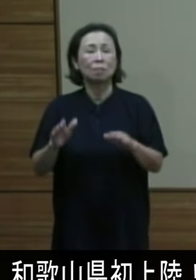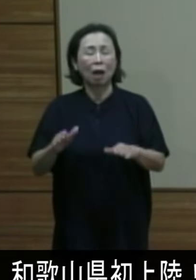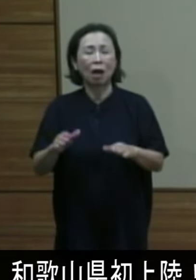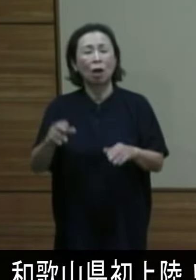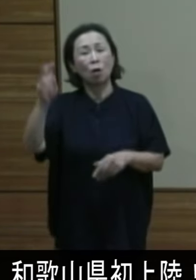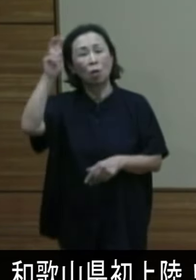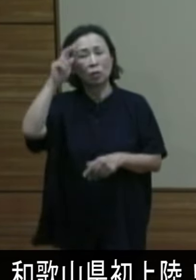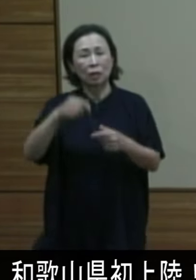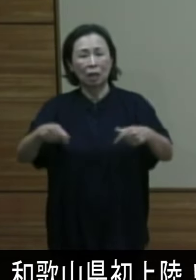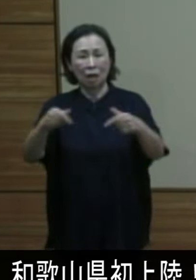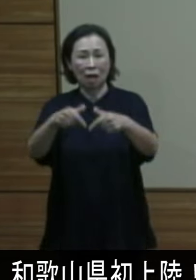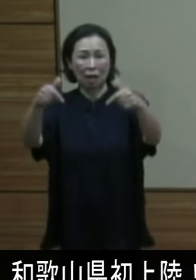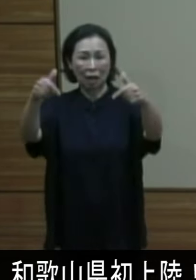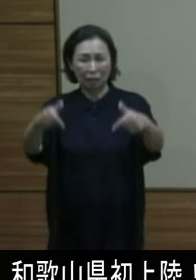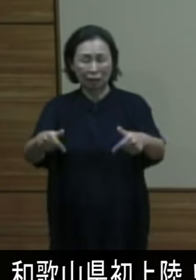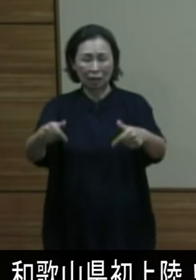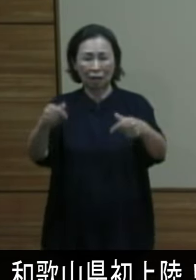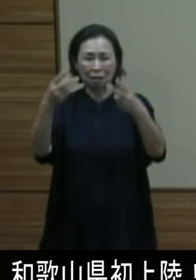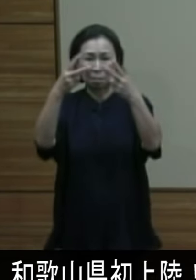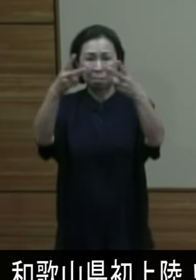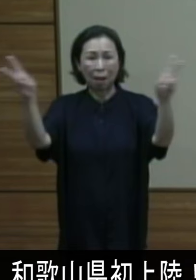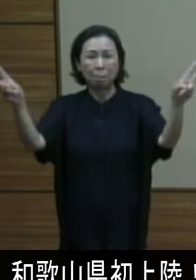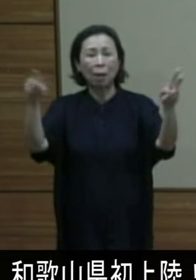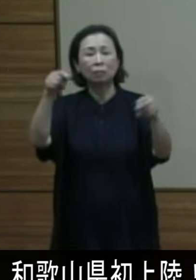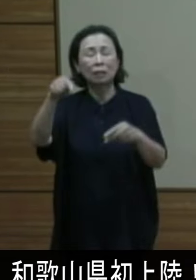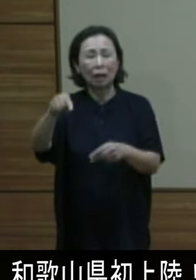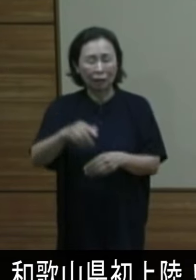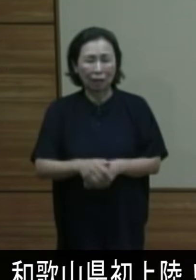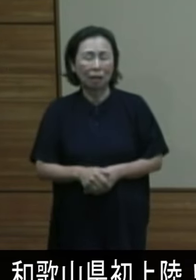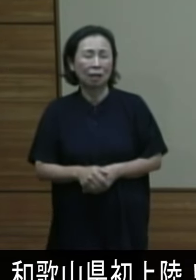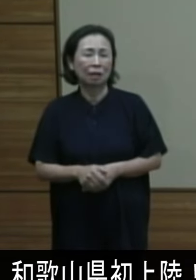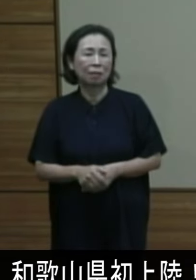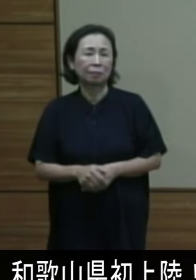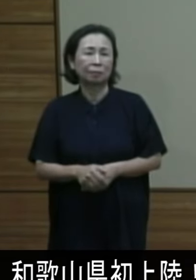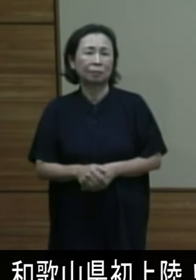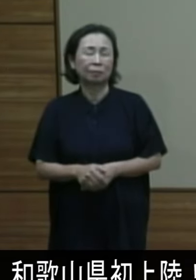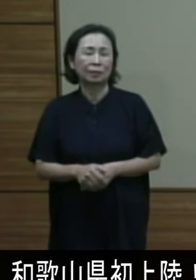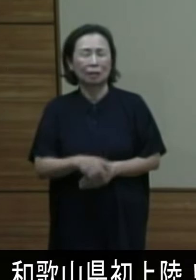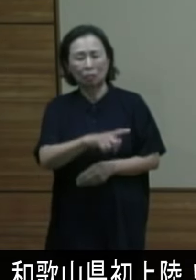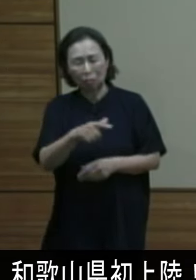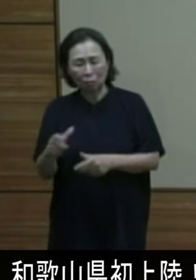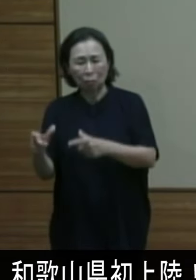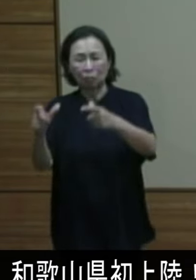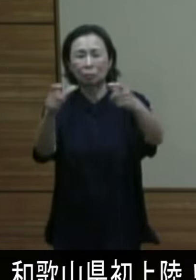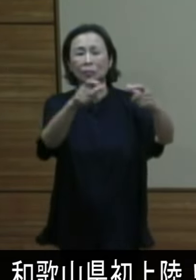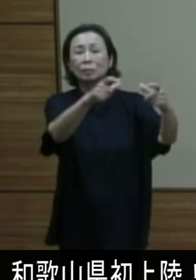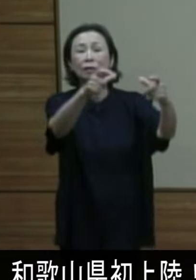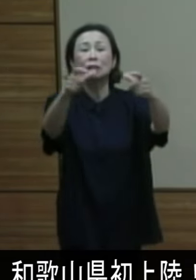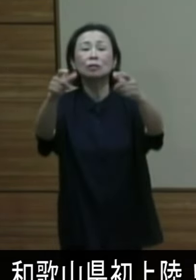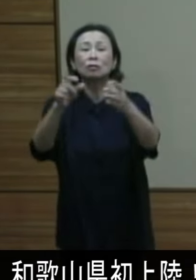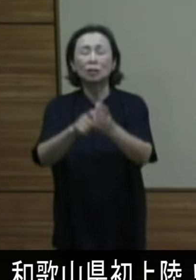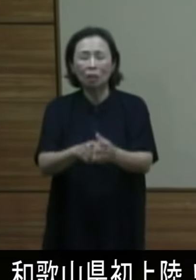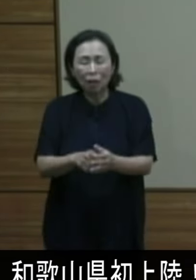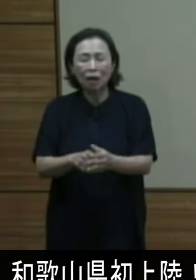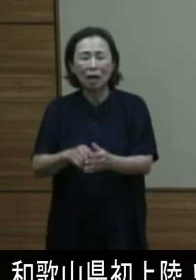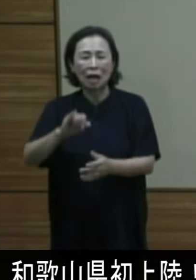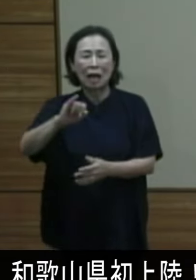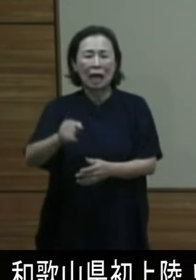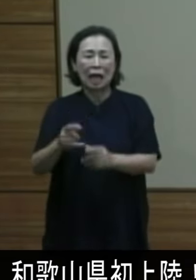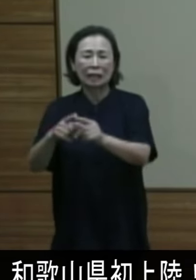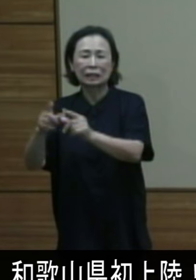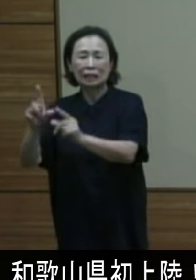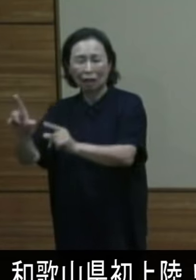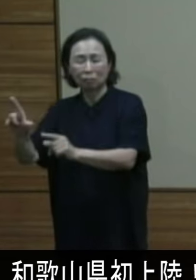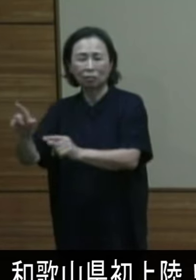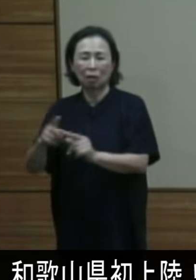でまだ商用運航についてはですね、JAL さんとか ANA さんのグループは諦めておられないようであります